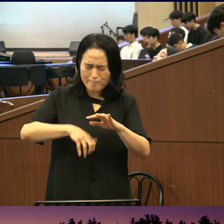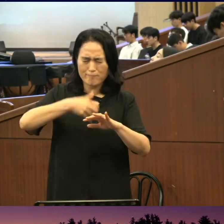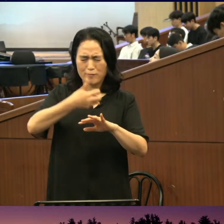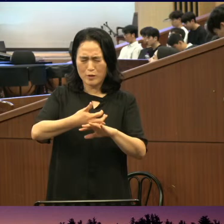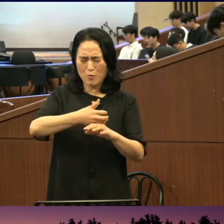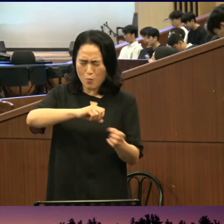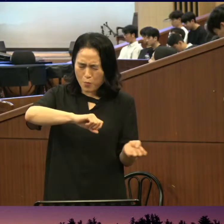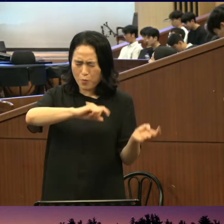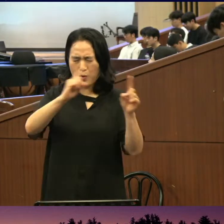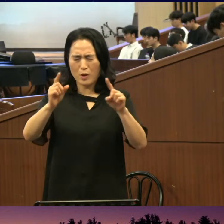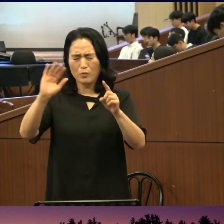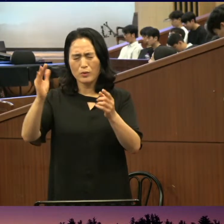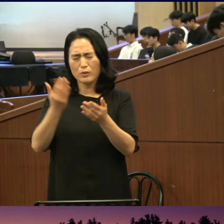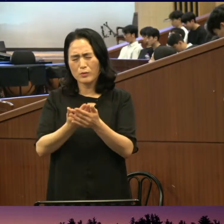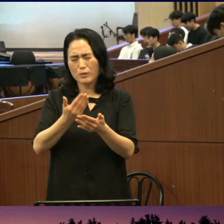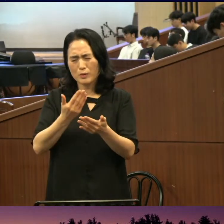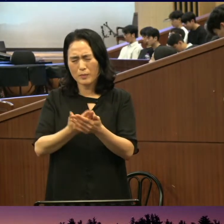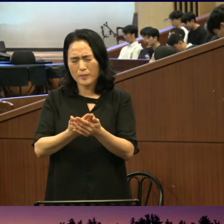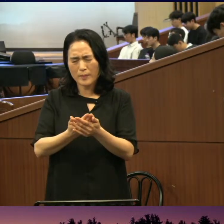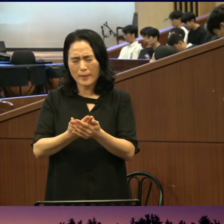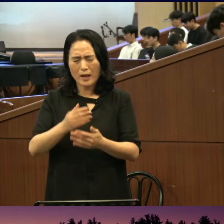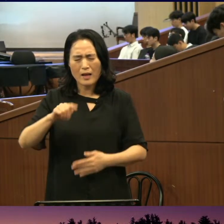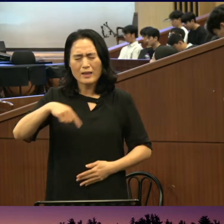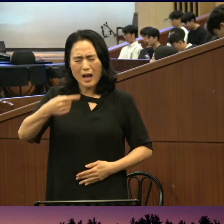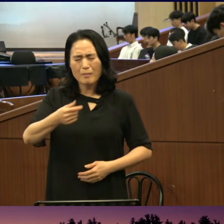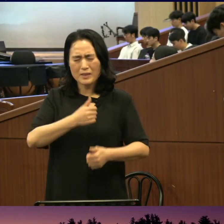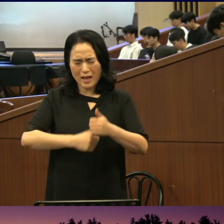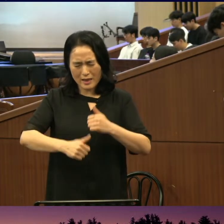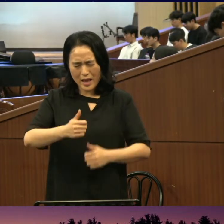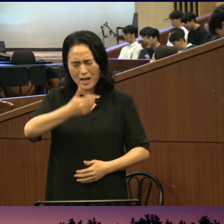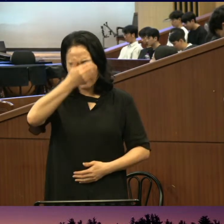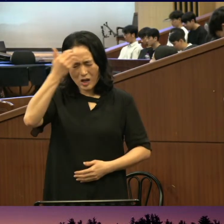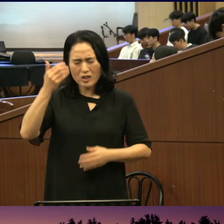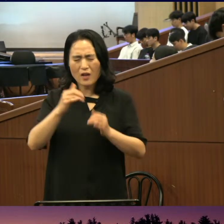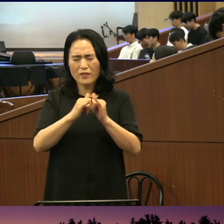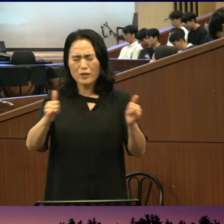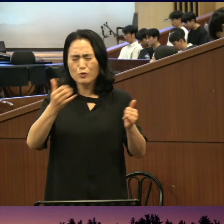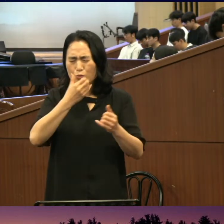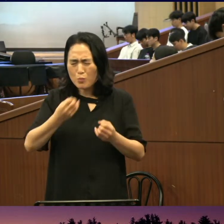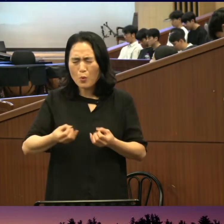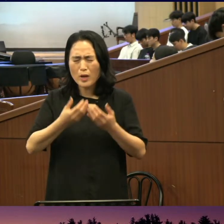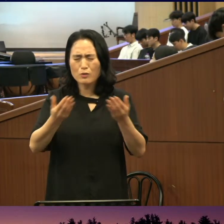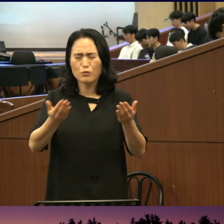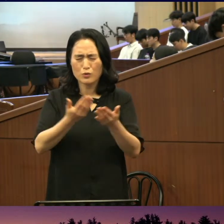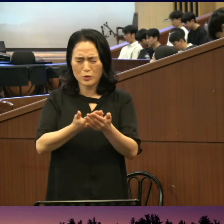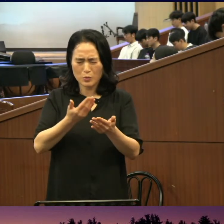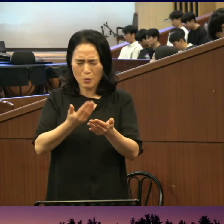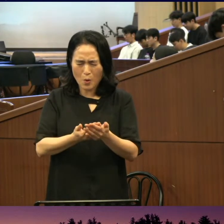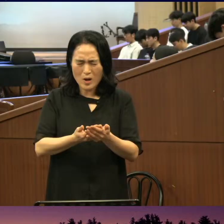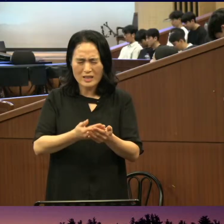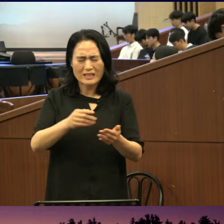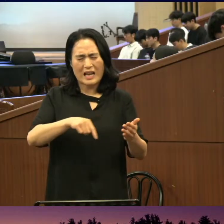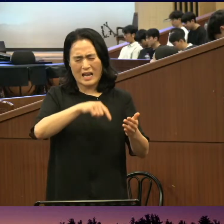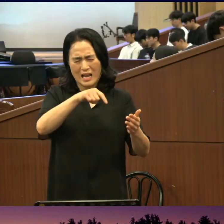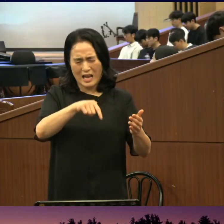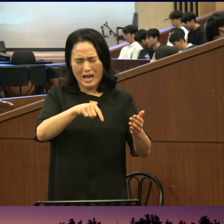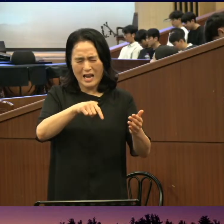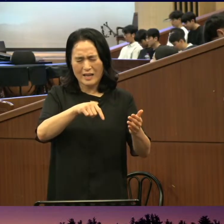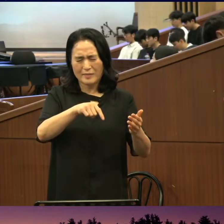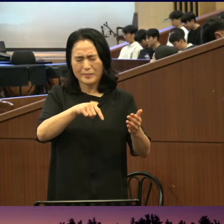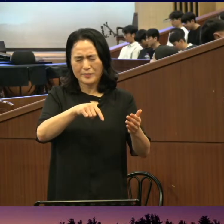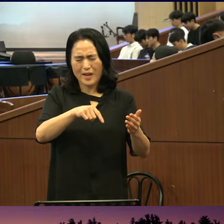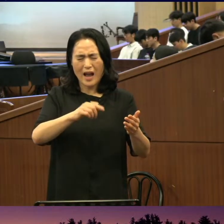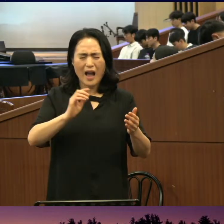아버지, 부흥의 세대, 우리 다음 세대들, 우리 청년들을 축복해 주시고 저들의 삶을 주님이 구별시켜 주셔서 이